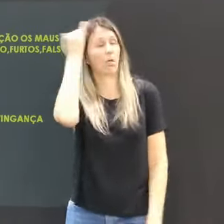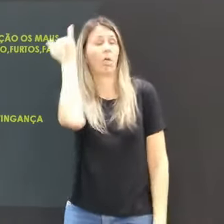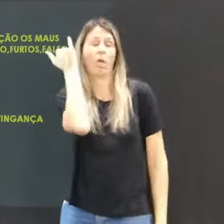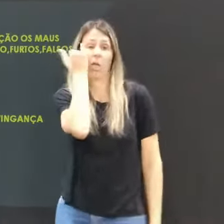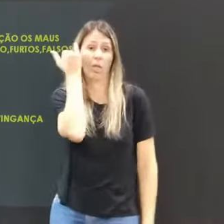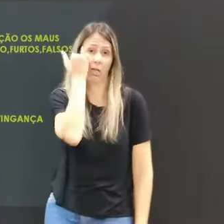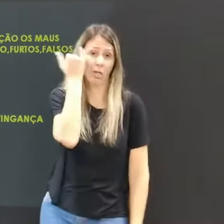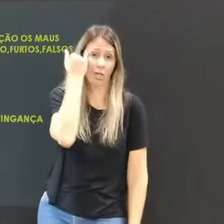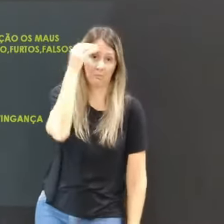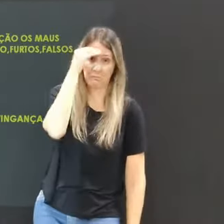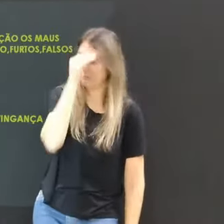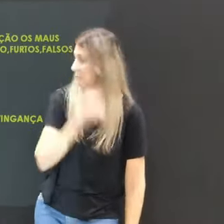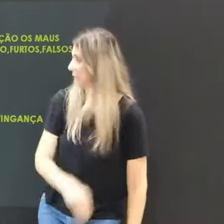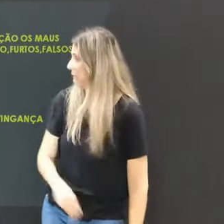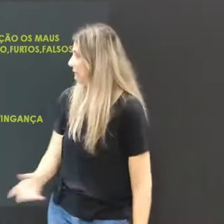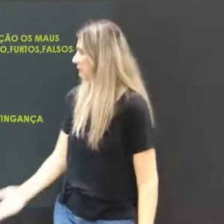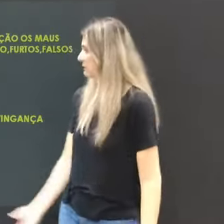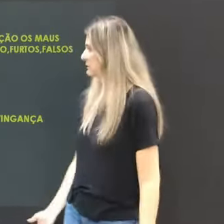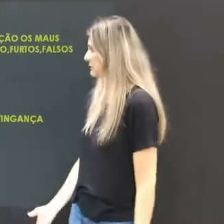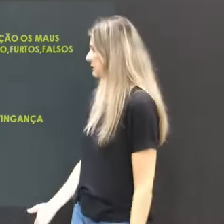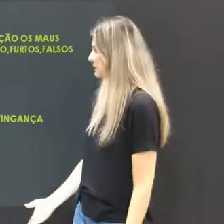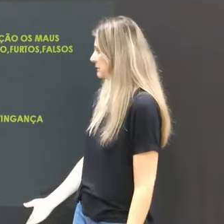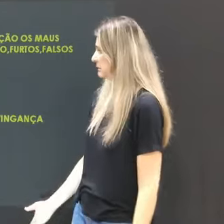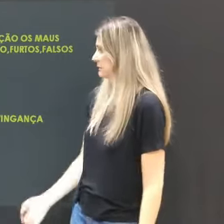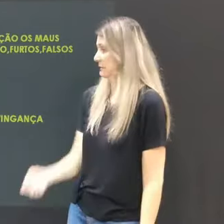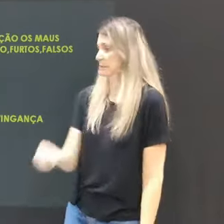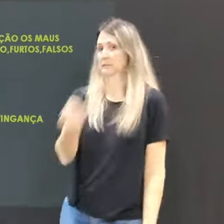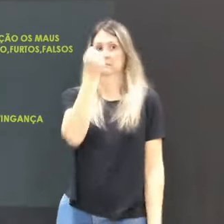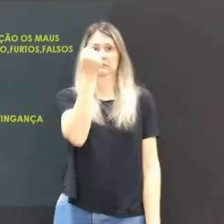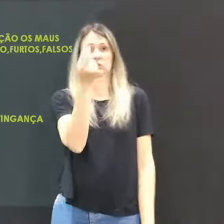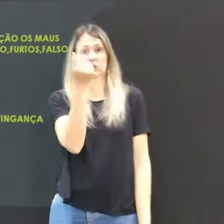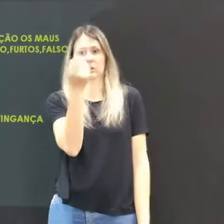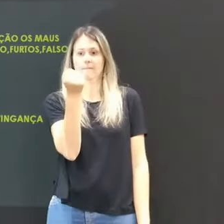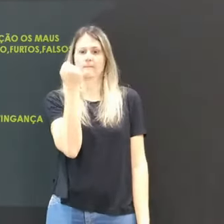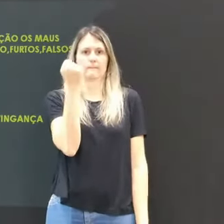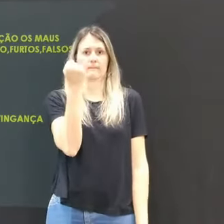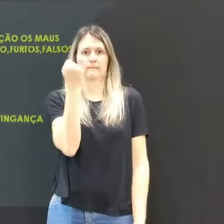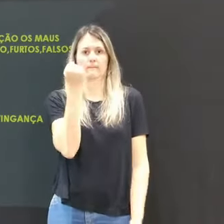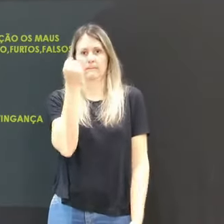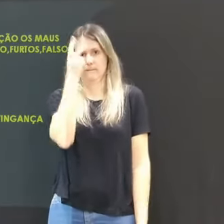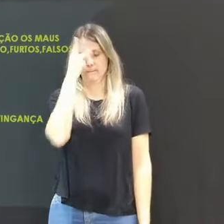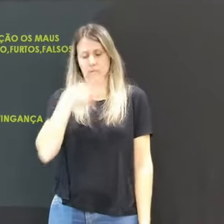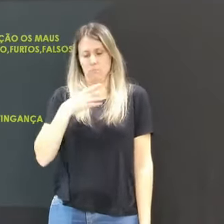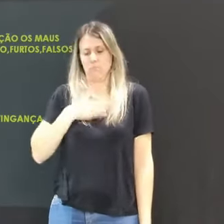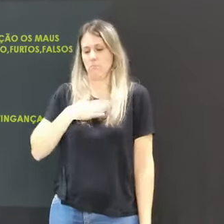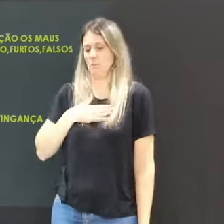ira, sobre preguiça, né? Sobre avareza, sobre avareza, tudo